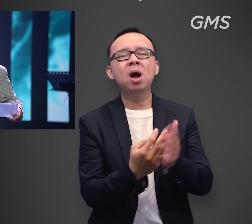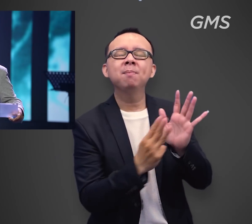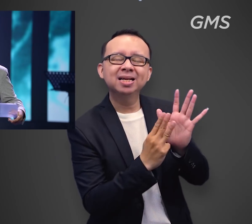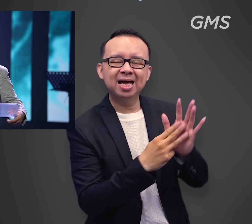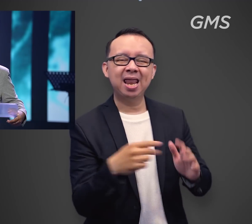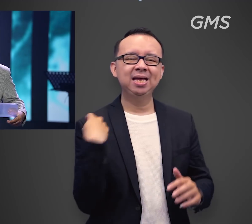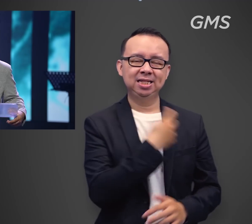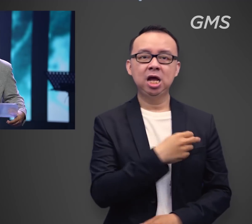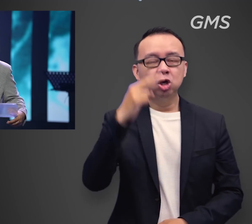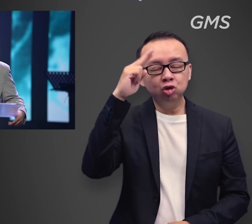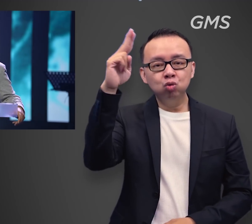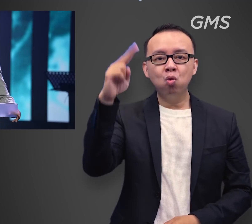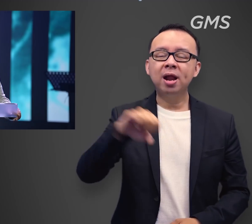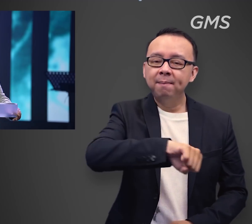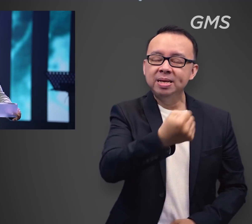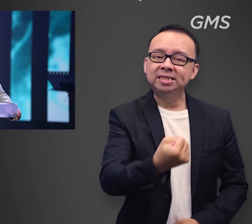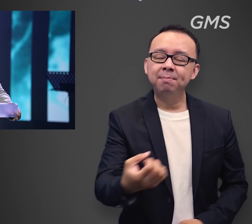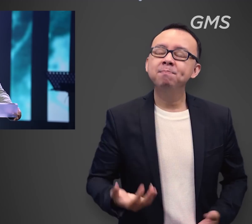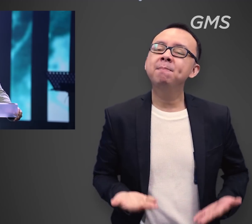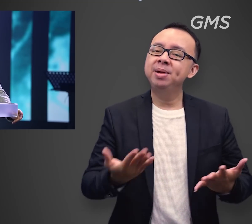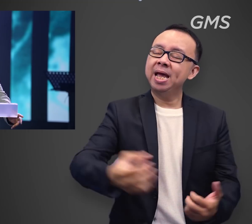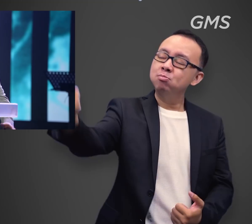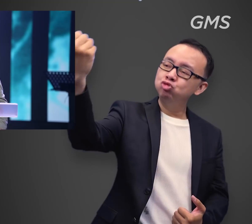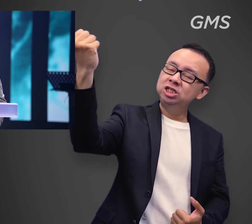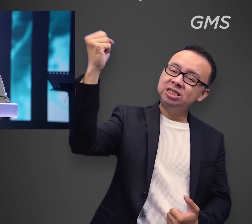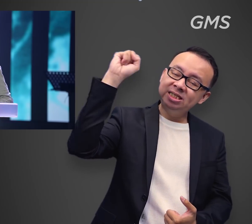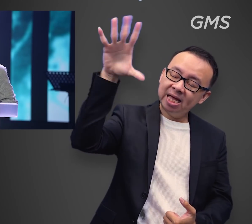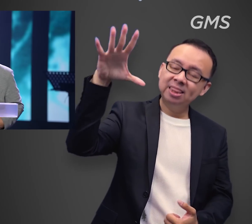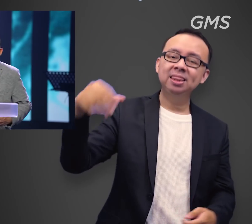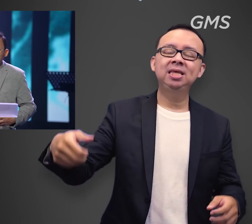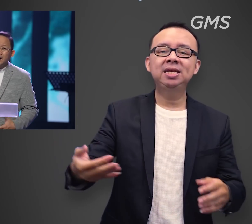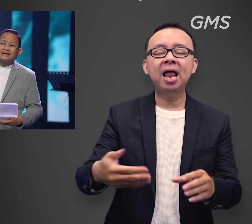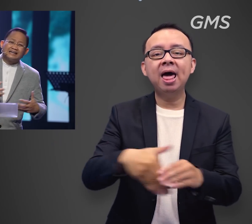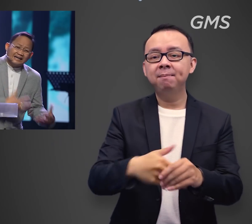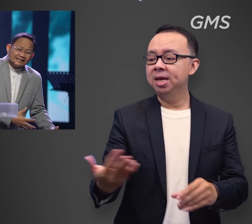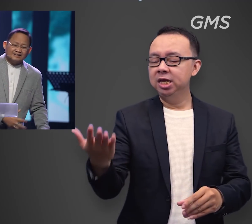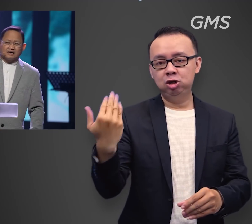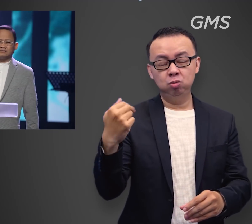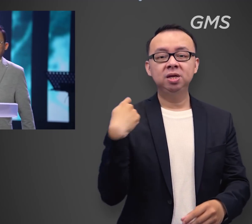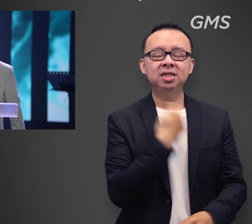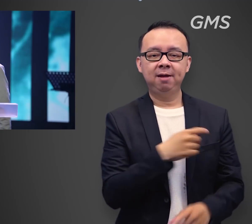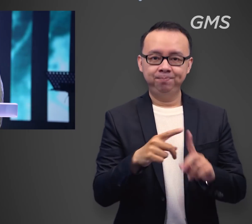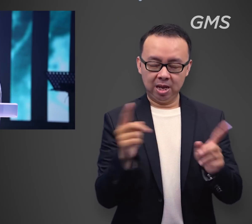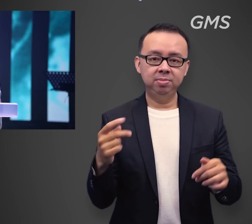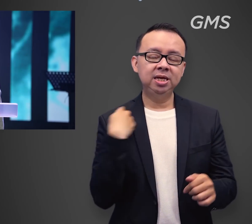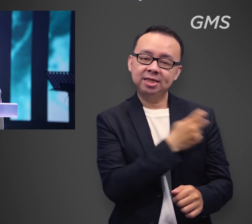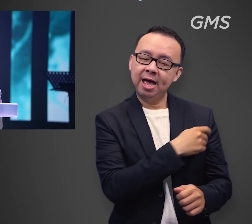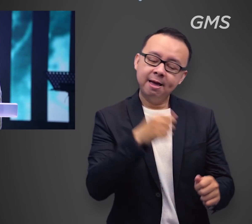percaya bahwa Tuhan akan melakukan mujizat di hidup kita. Tapi kita juga harus melakukan apa yang menjadi bagian kita.